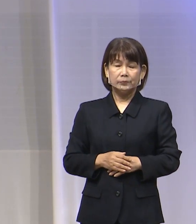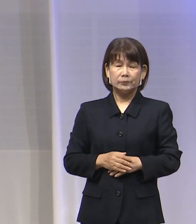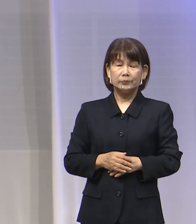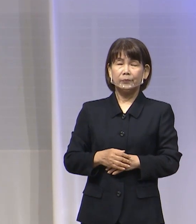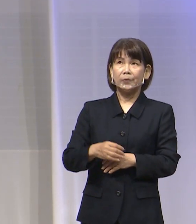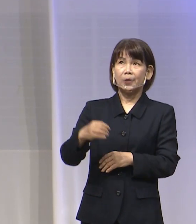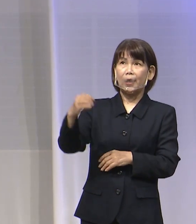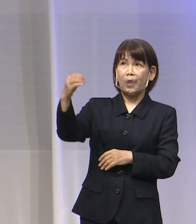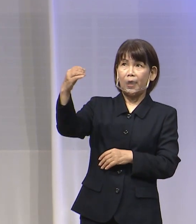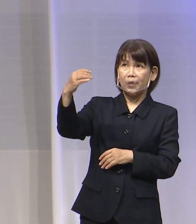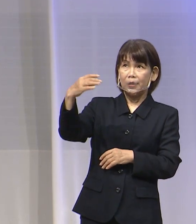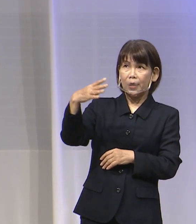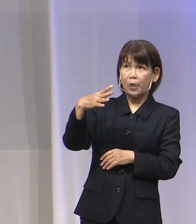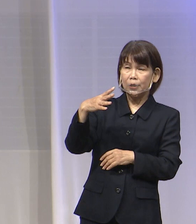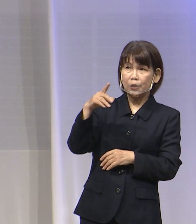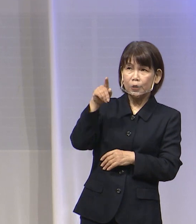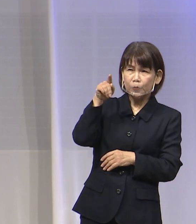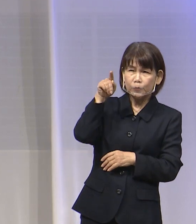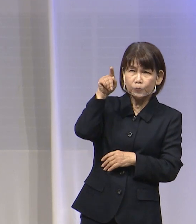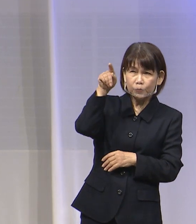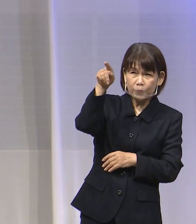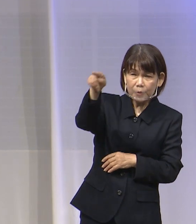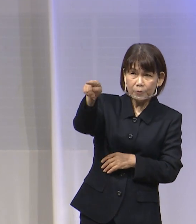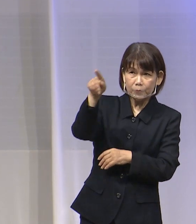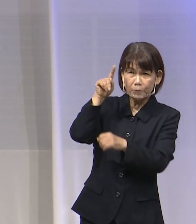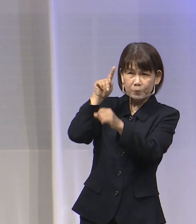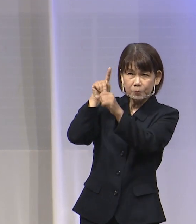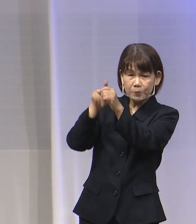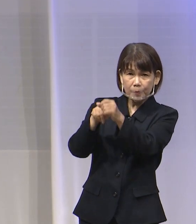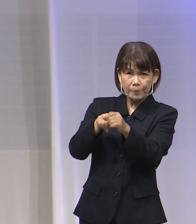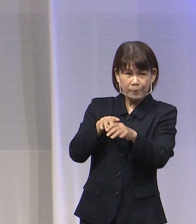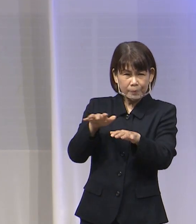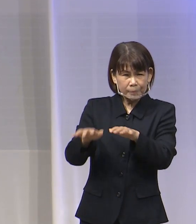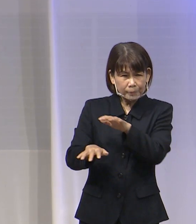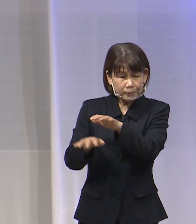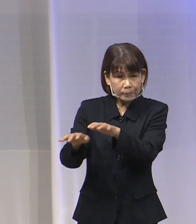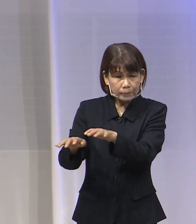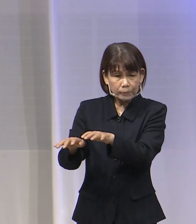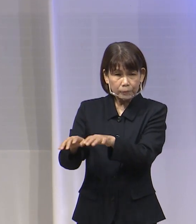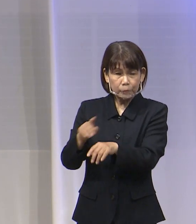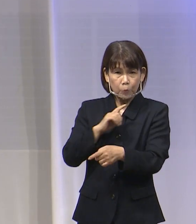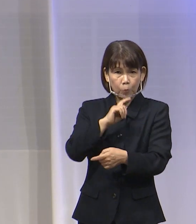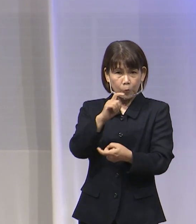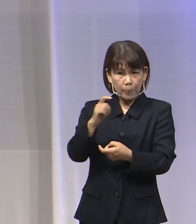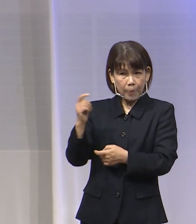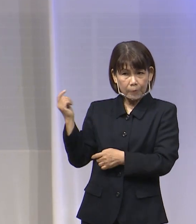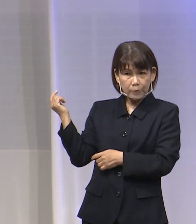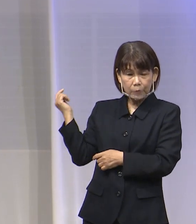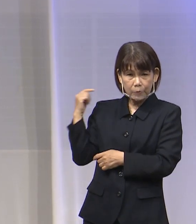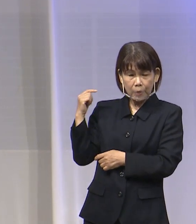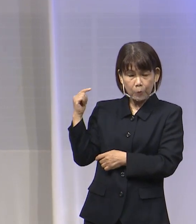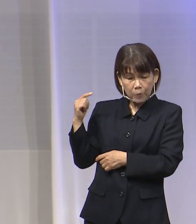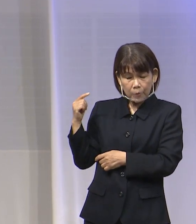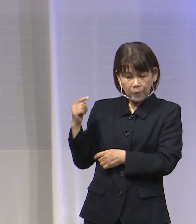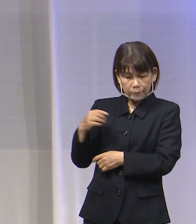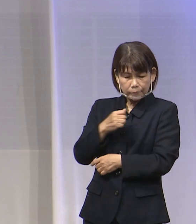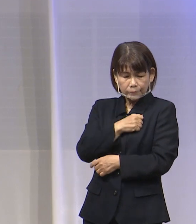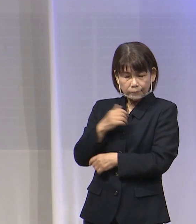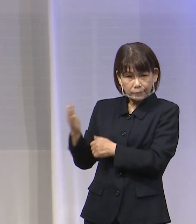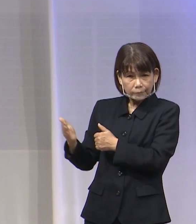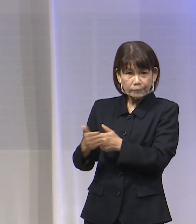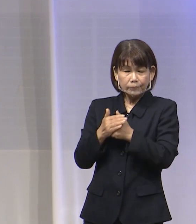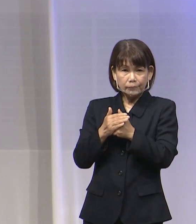光に向かって発展家という言葉は彼女の命を助けただけではなくてその後も